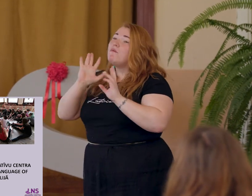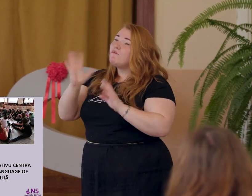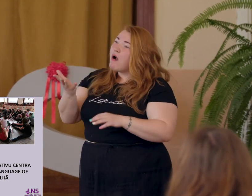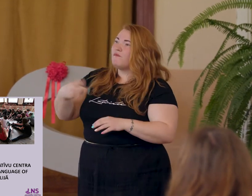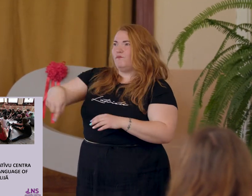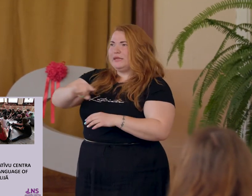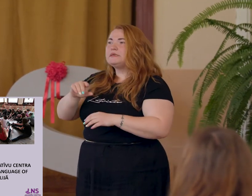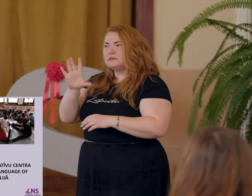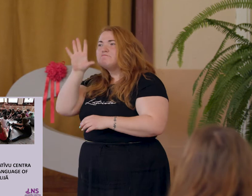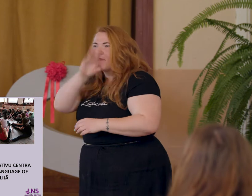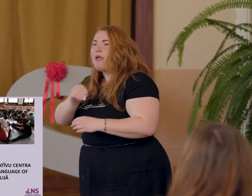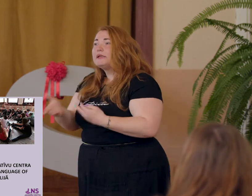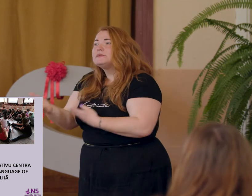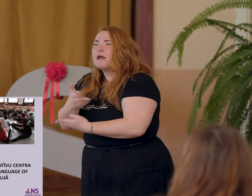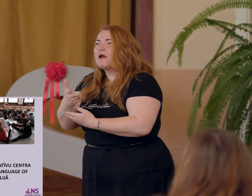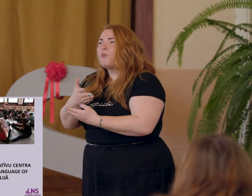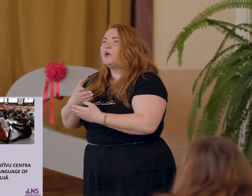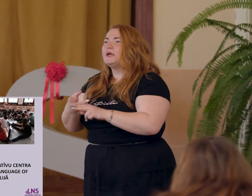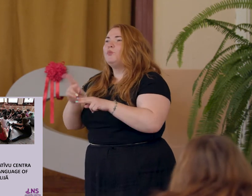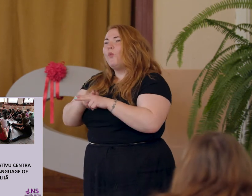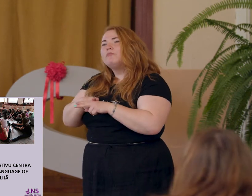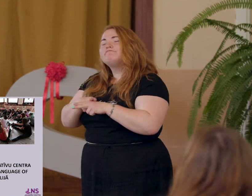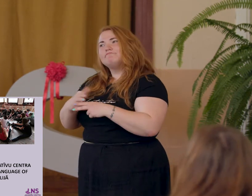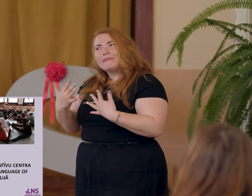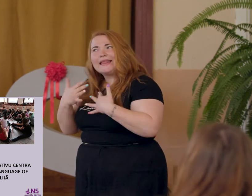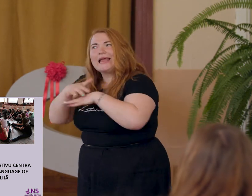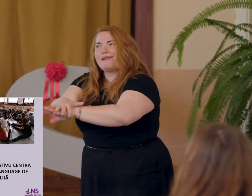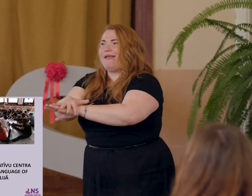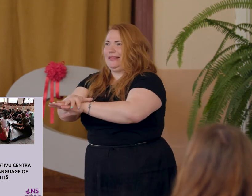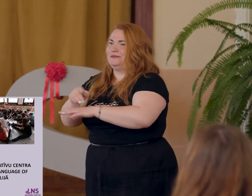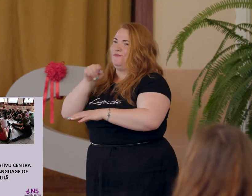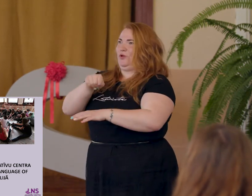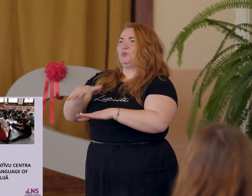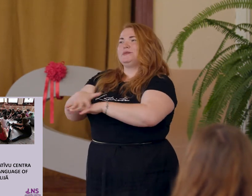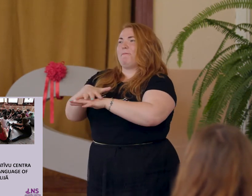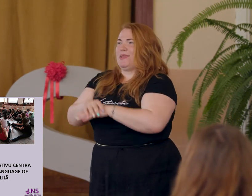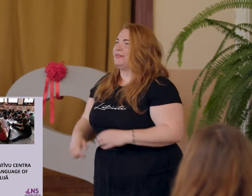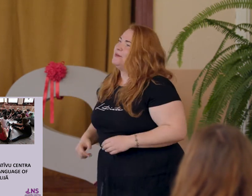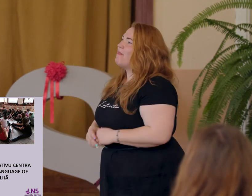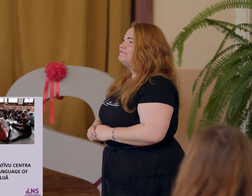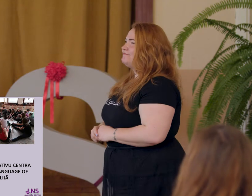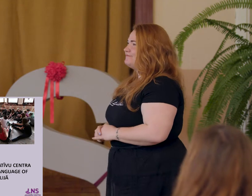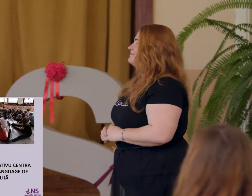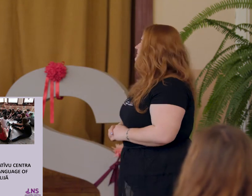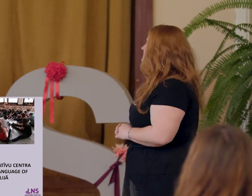notiek apmācība programmā, kā mēs spējam sadarboties un iekļauties viņu